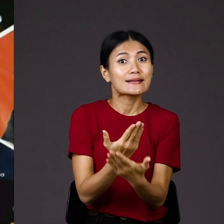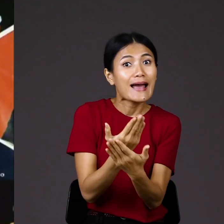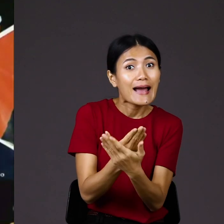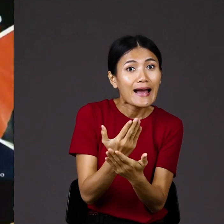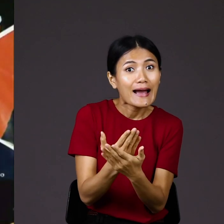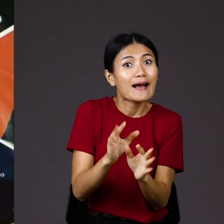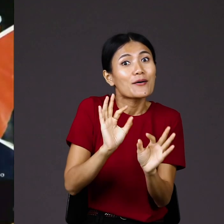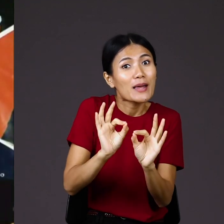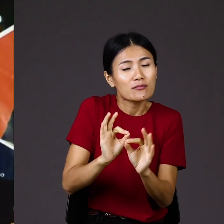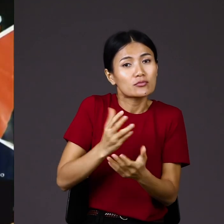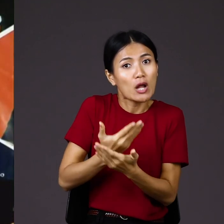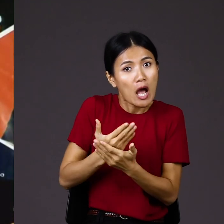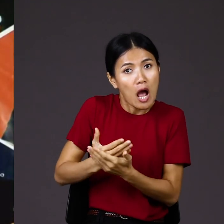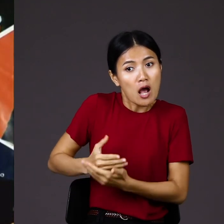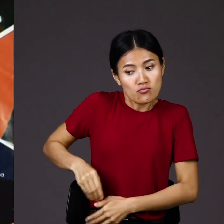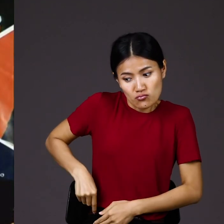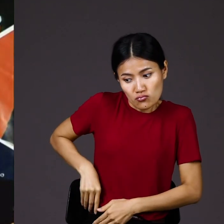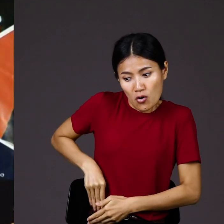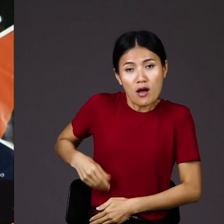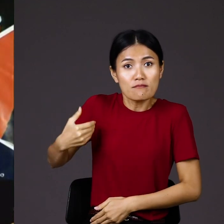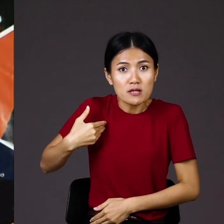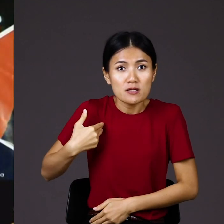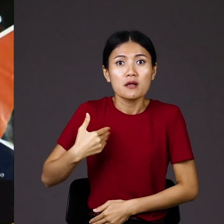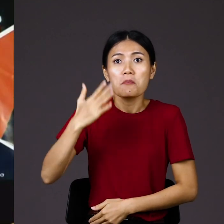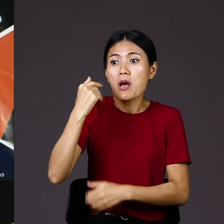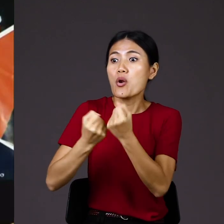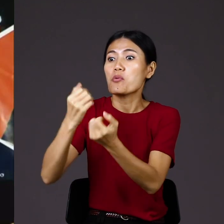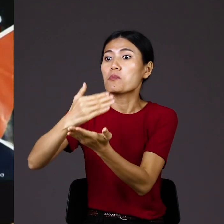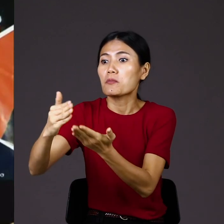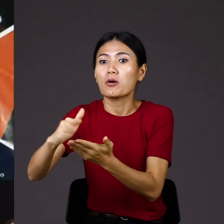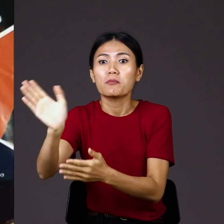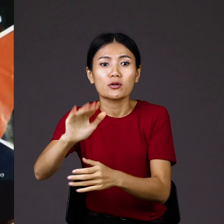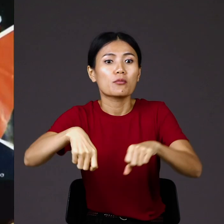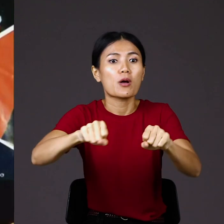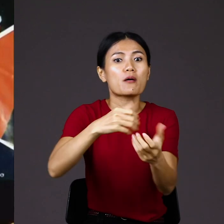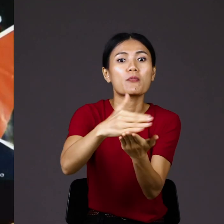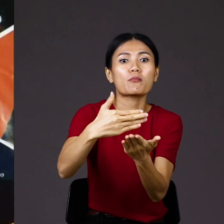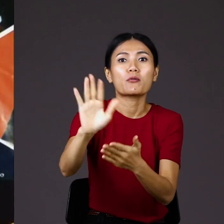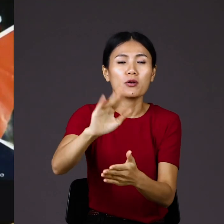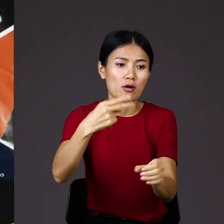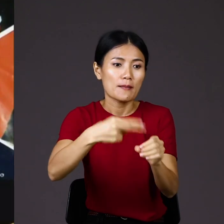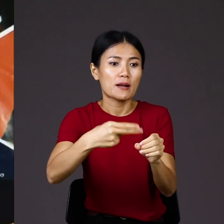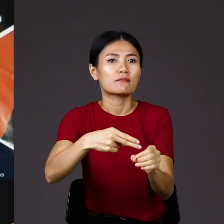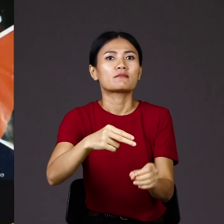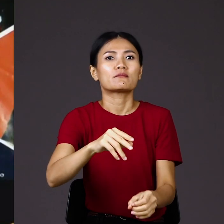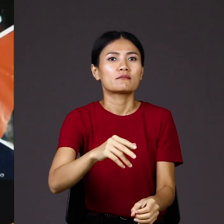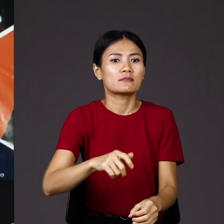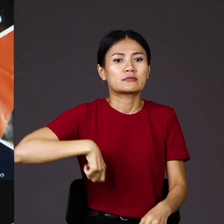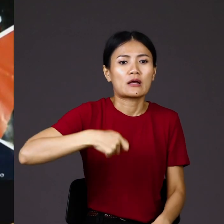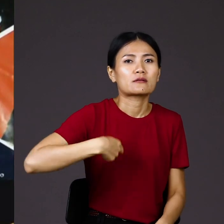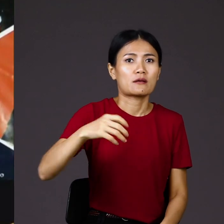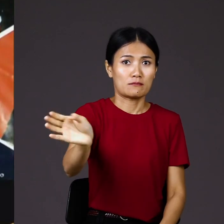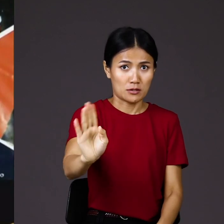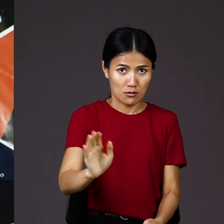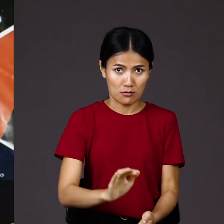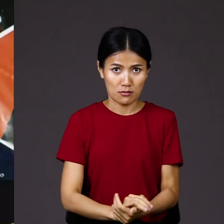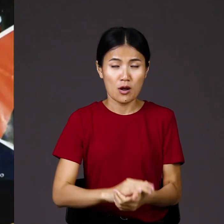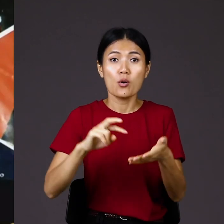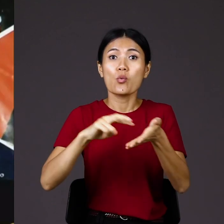น้อยลงเงินในกระเป๋าเราก็จะมากขึ้นเพราะเราไม่ต้องผ่อนรถไม่ต้องผ่อนมอไซค์ไม่ต้องเสียค่าน้